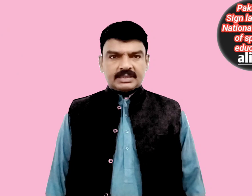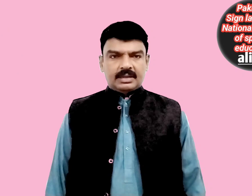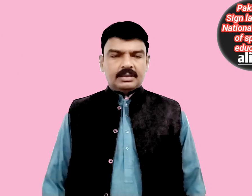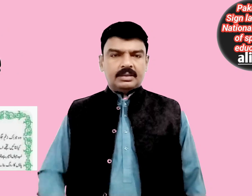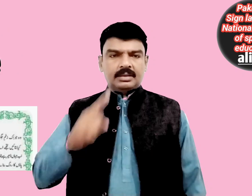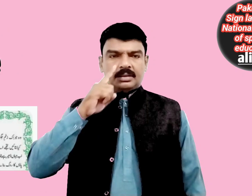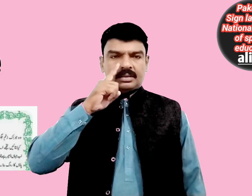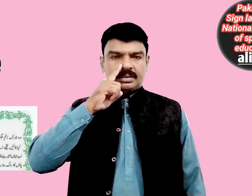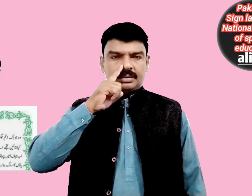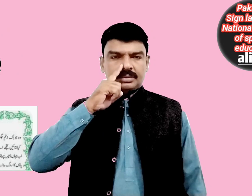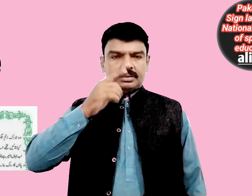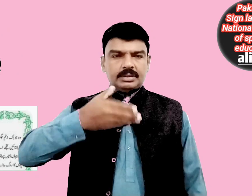غزل عورتوں کی